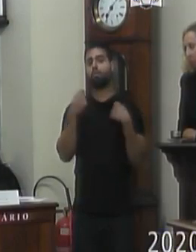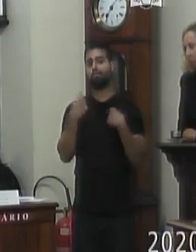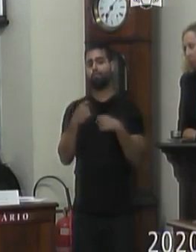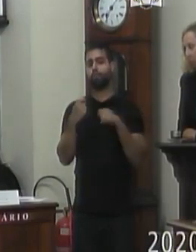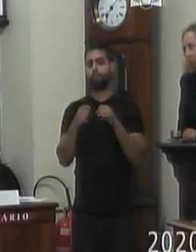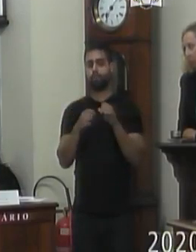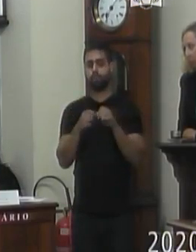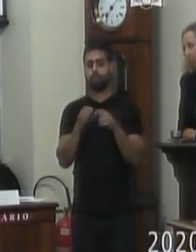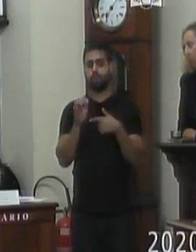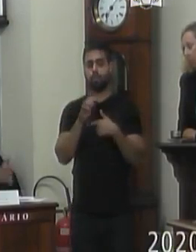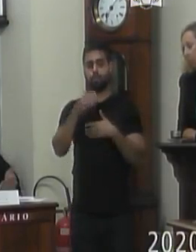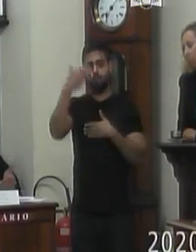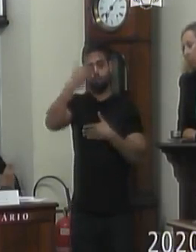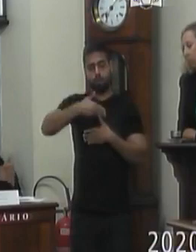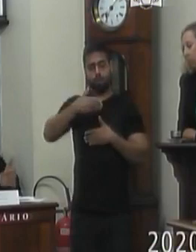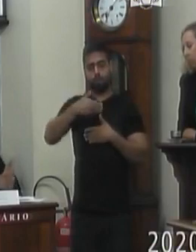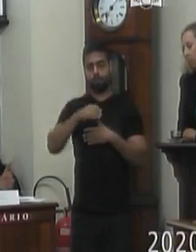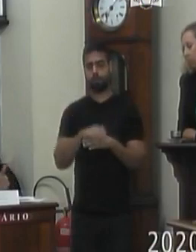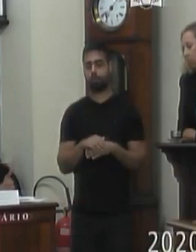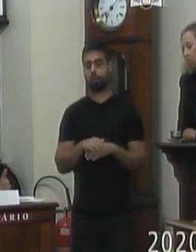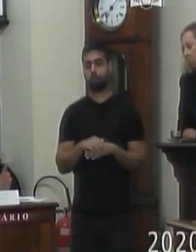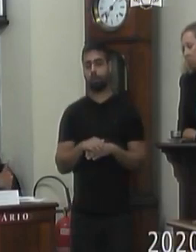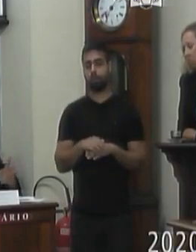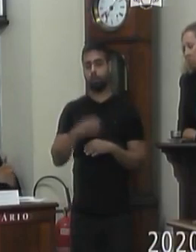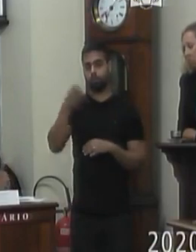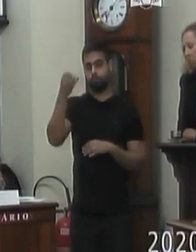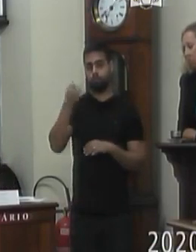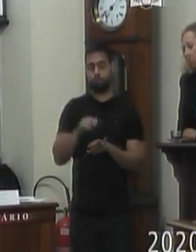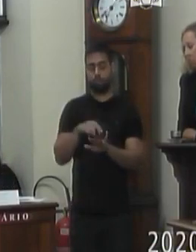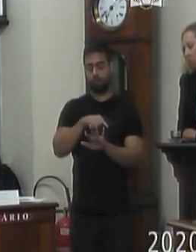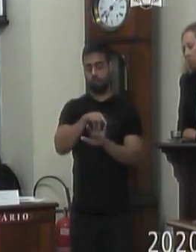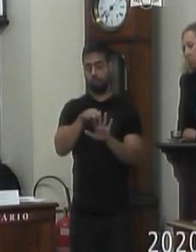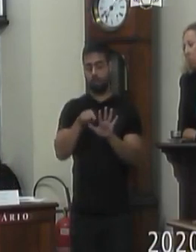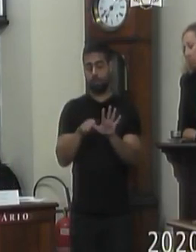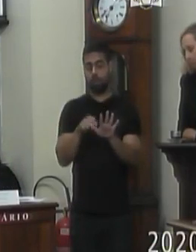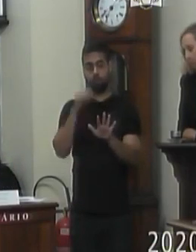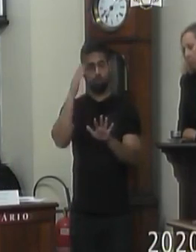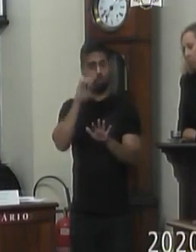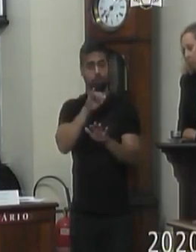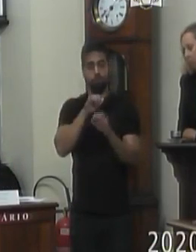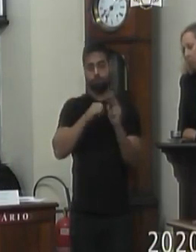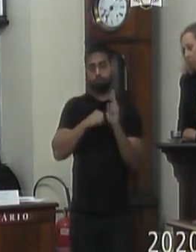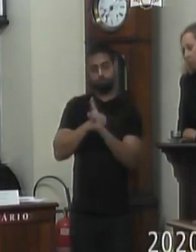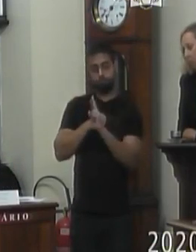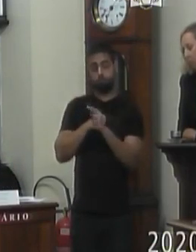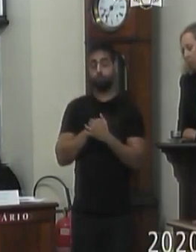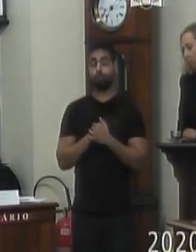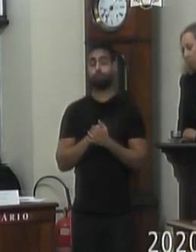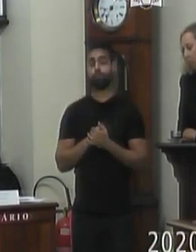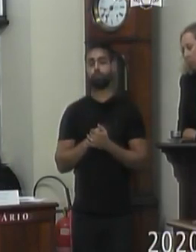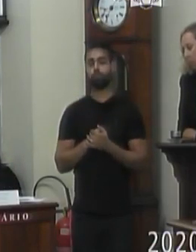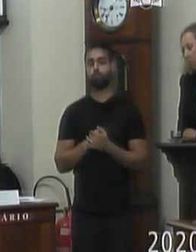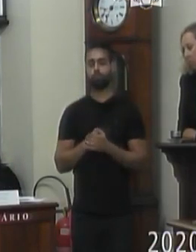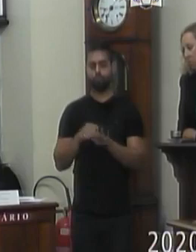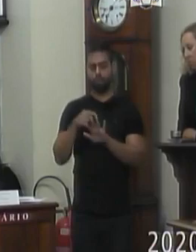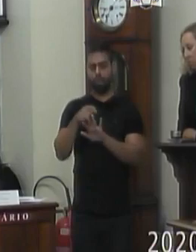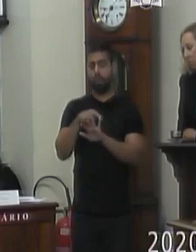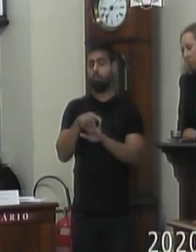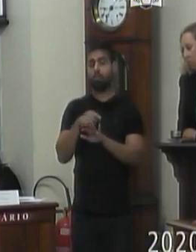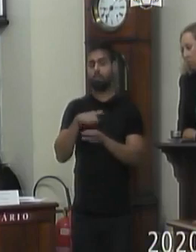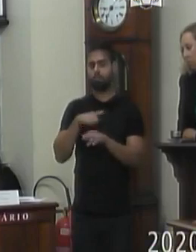algumas comprovações. E eu vou relatar isso para a senhora, não sei se a senhora pode me dar essas respostas ou não, mas uma que me chamou